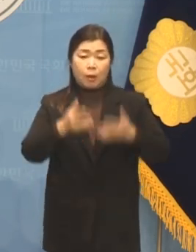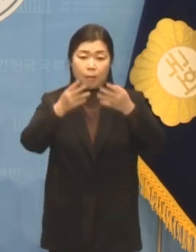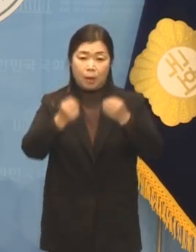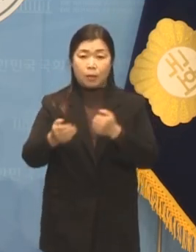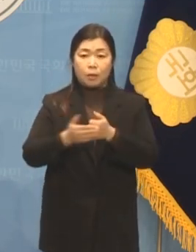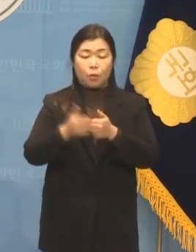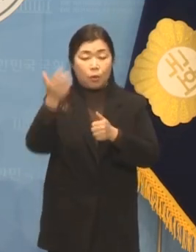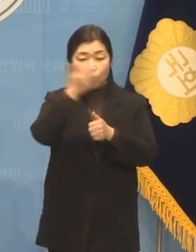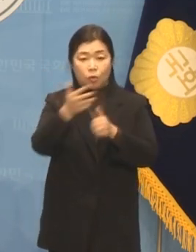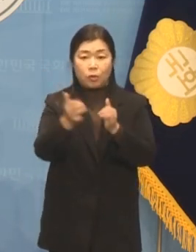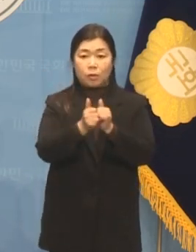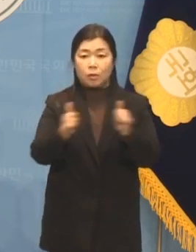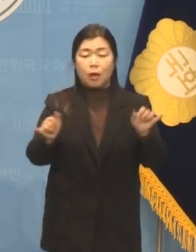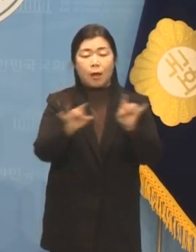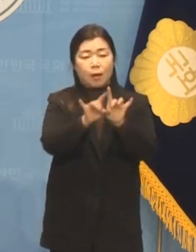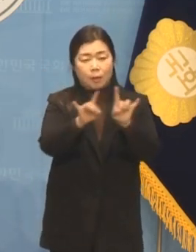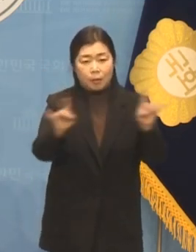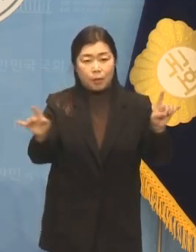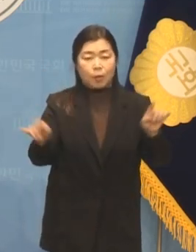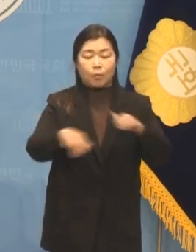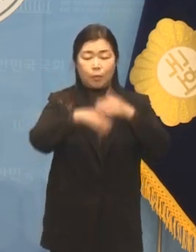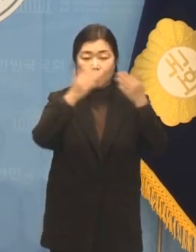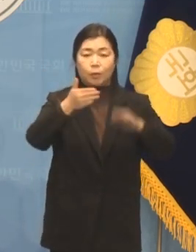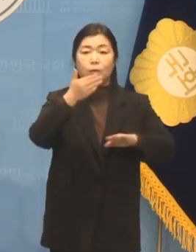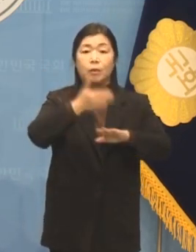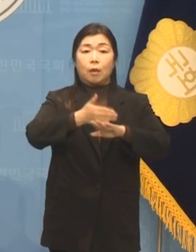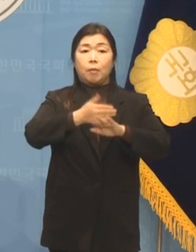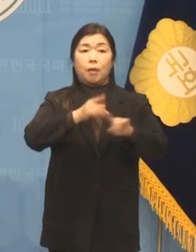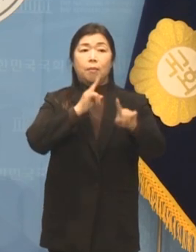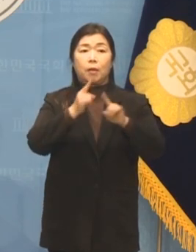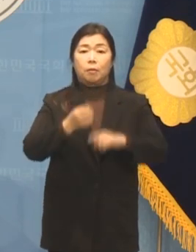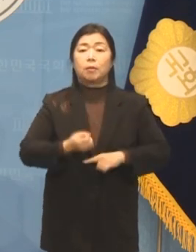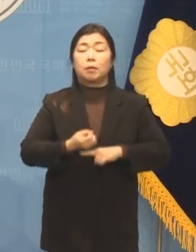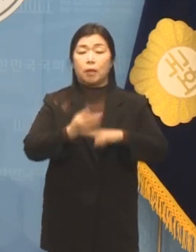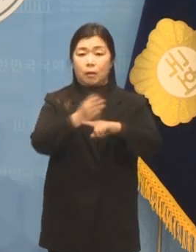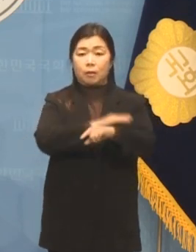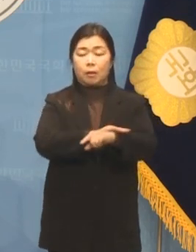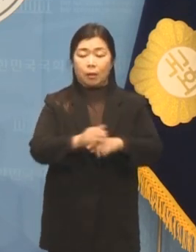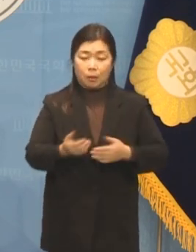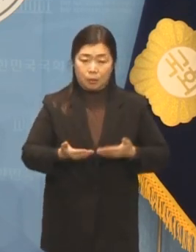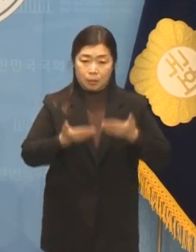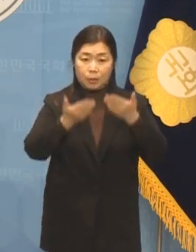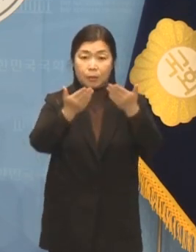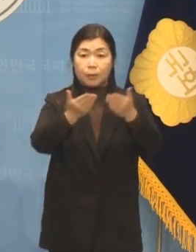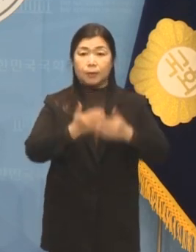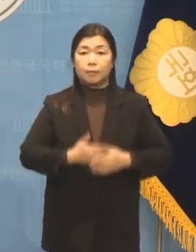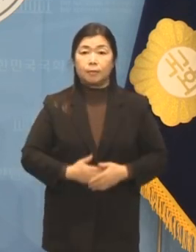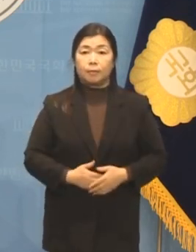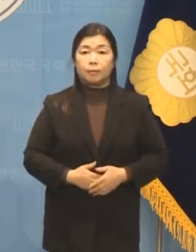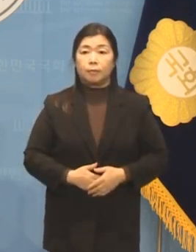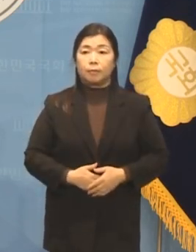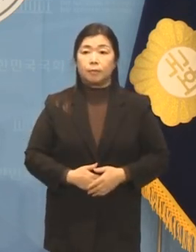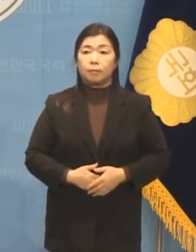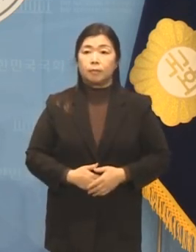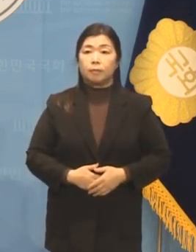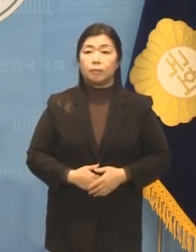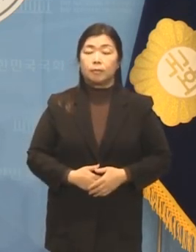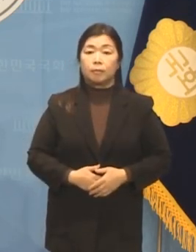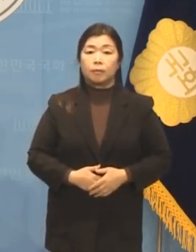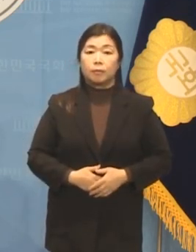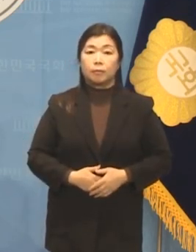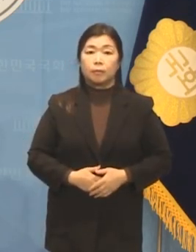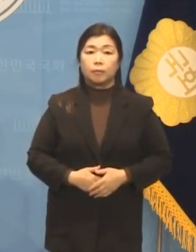및 후원자 한 분 한 분께도 고마운 마음을 다시 새기지 않을 수 없습니다. 그 많은